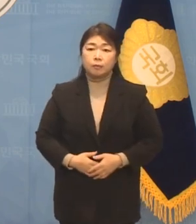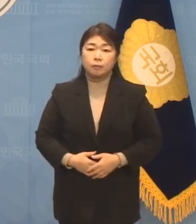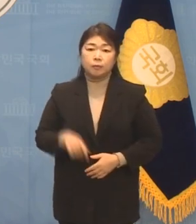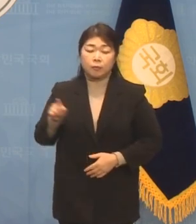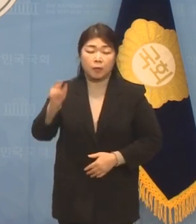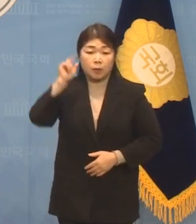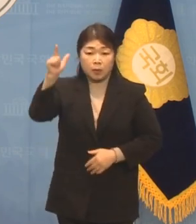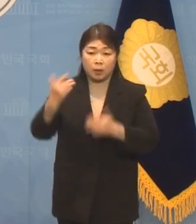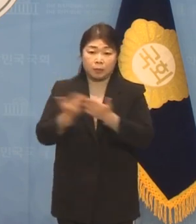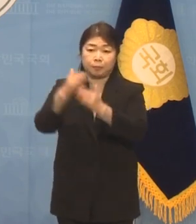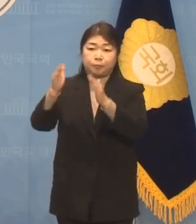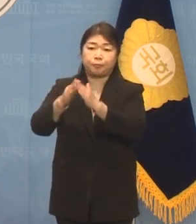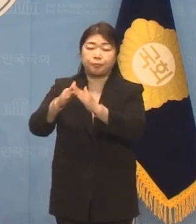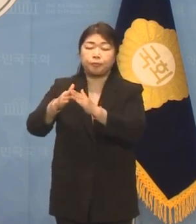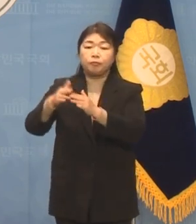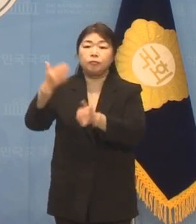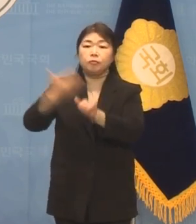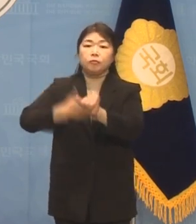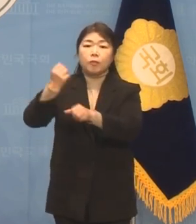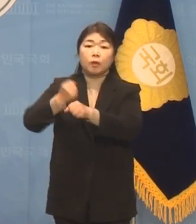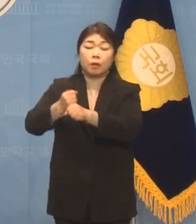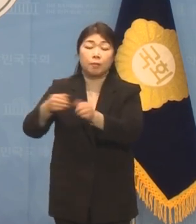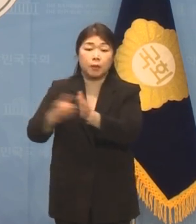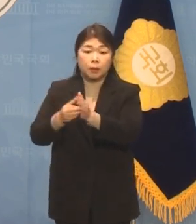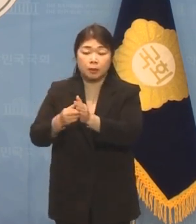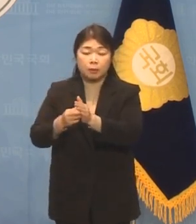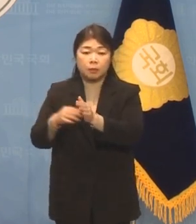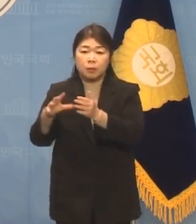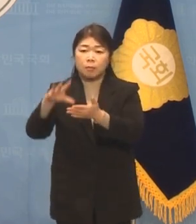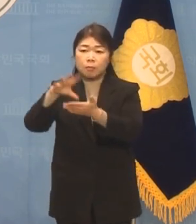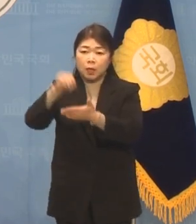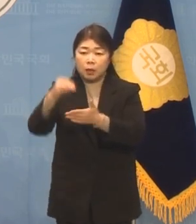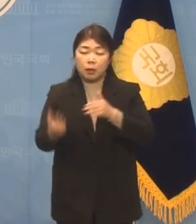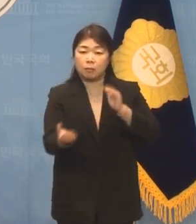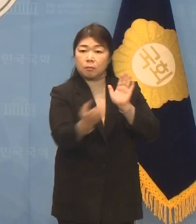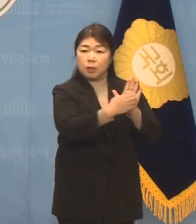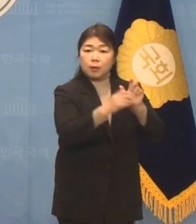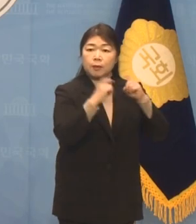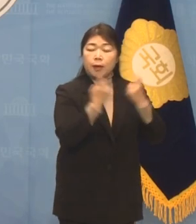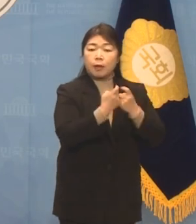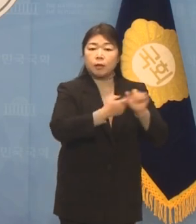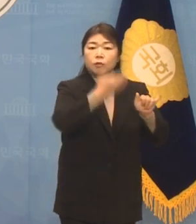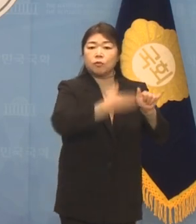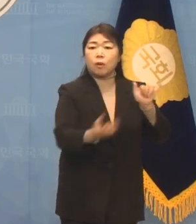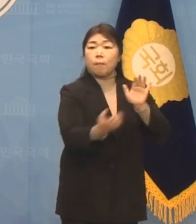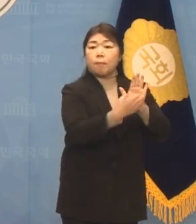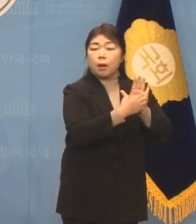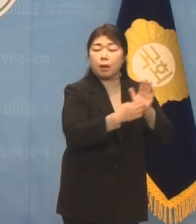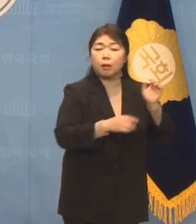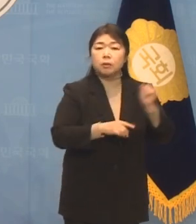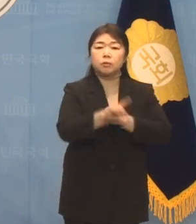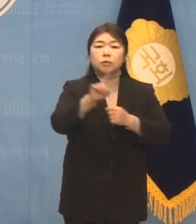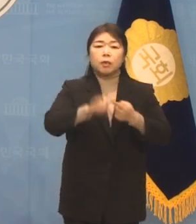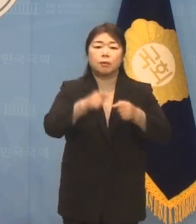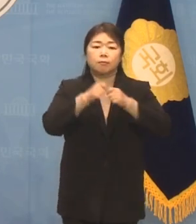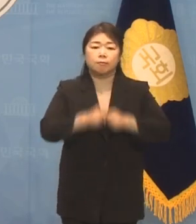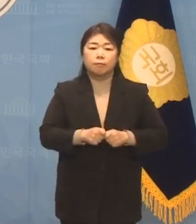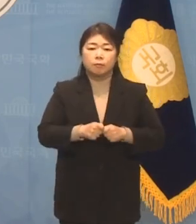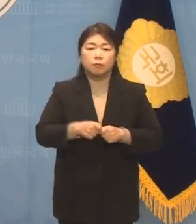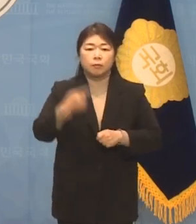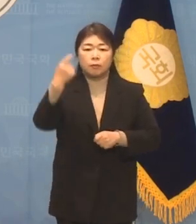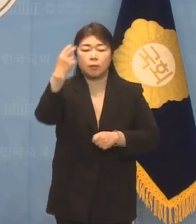인재개발원에서 제작한 영상이 어떻게 개인 유튜브 채널에 그대로 박제됐는지 그 경위를 낱낱이 밝혀야